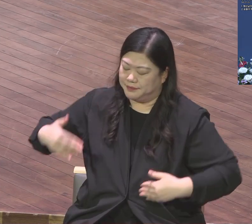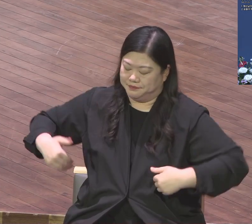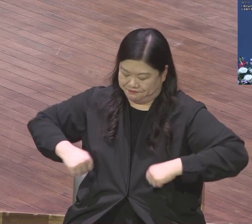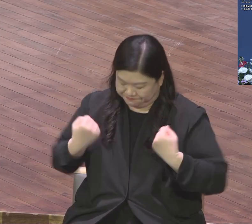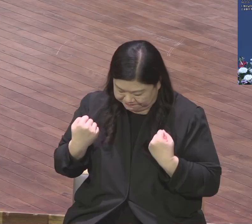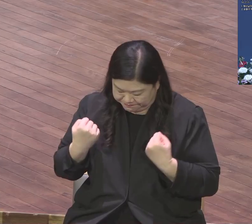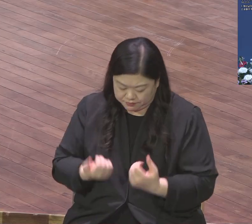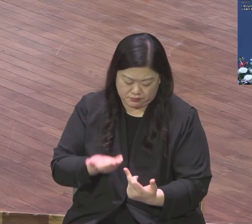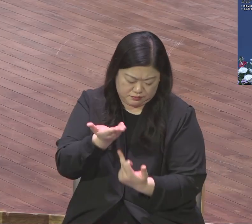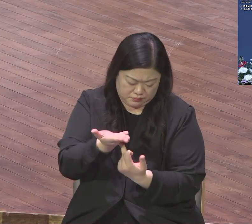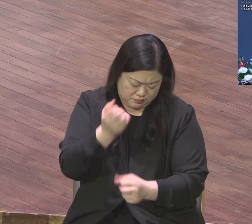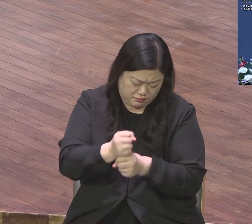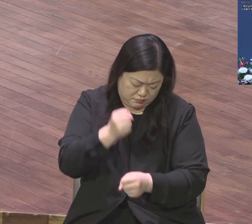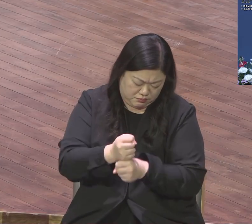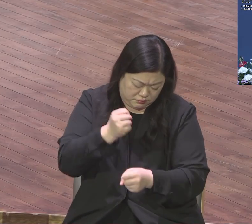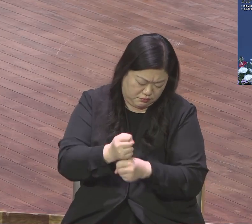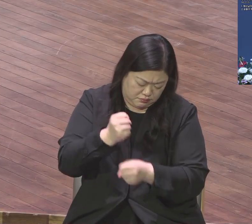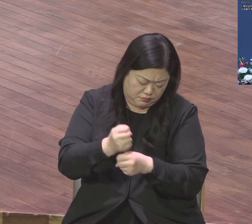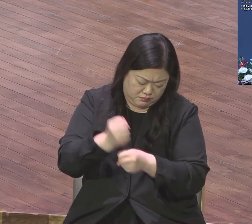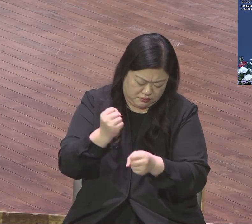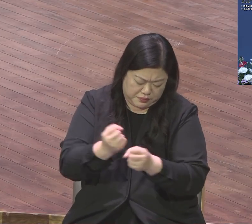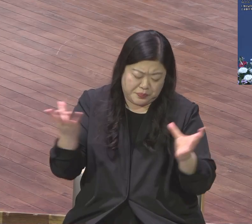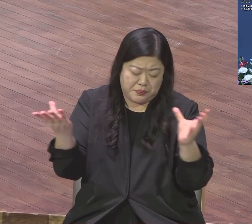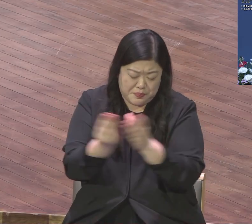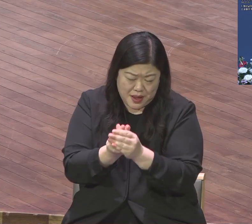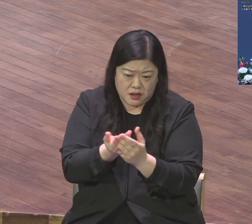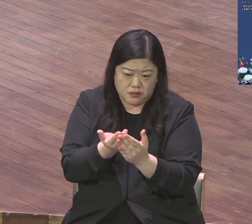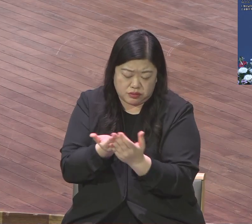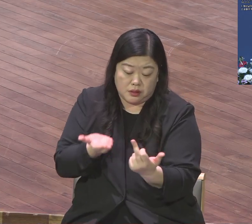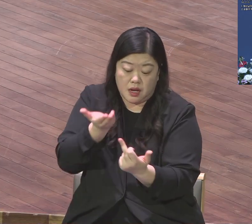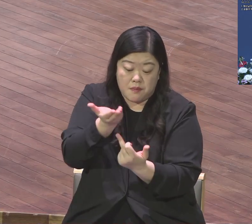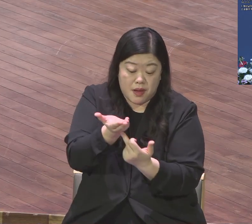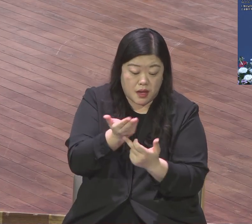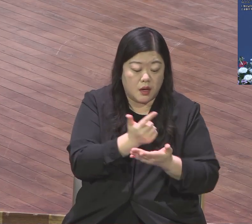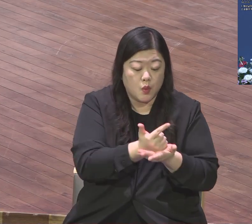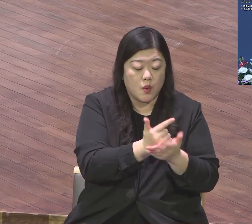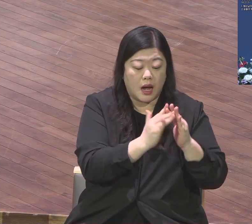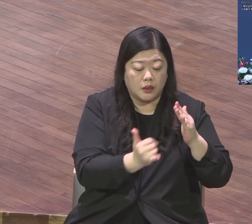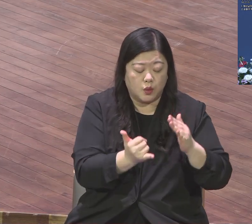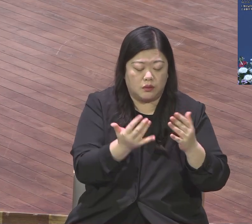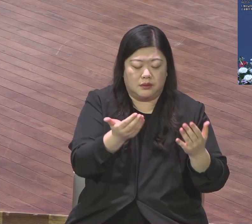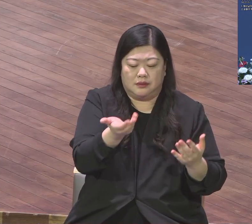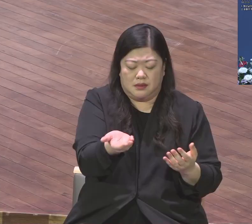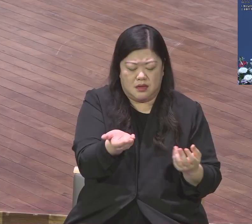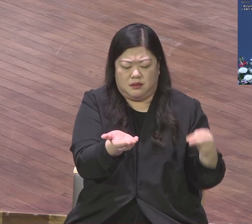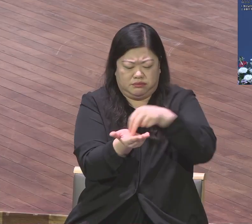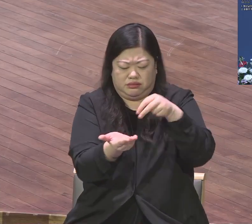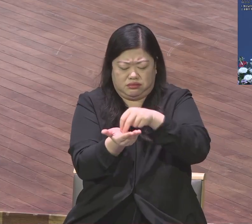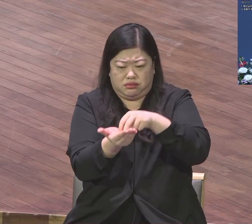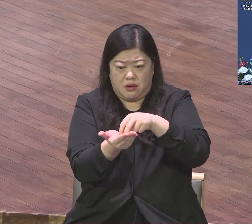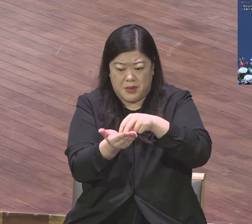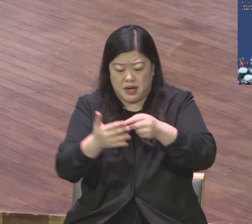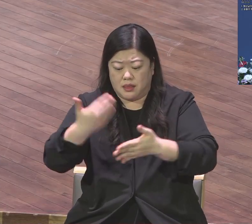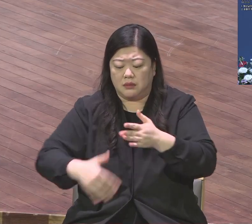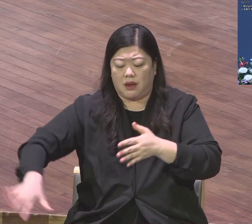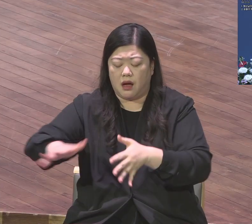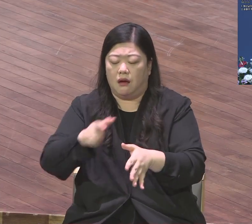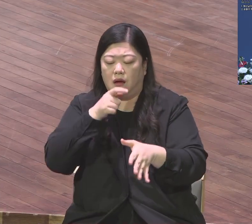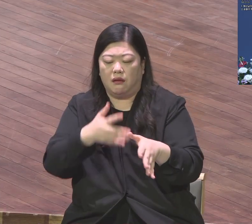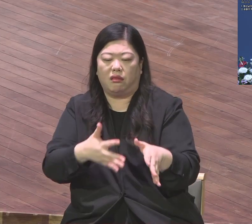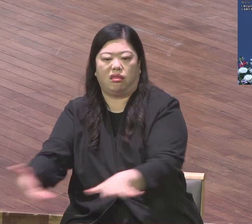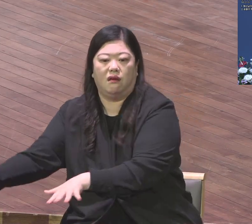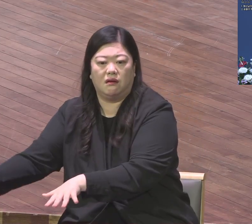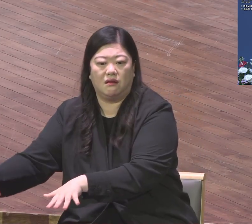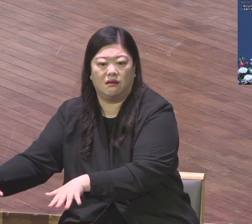홍수 심판에서 유일하게 구원받았습니다. 자, 아브라함은 어땠습니까? 하나님께서